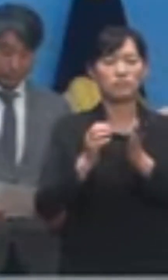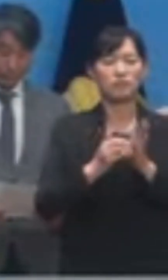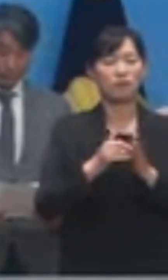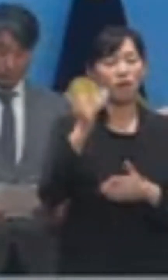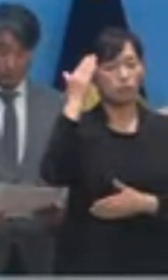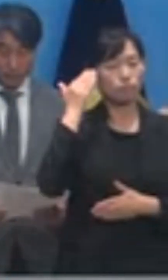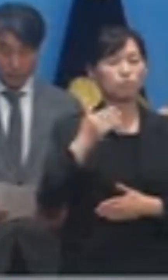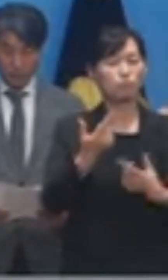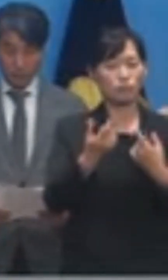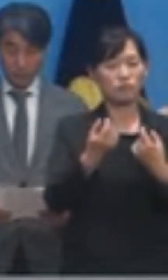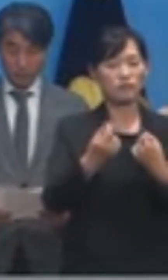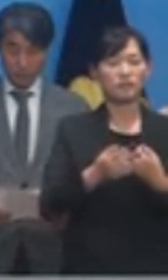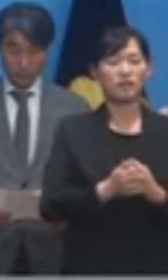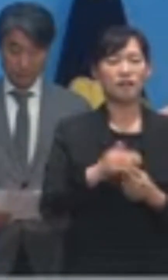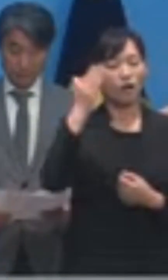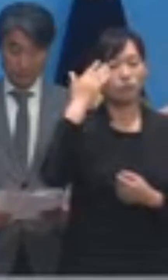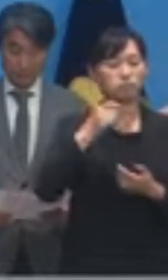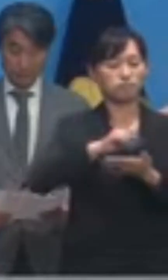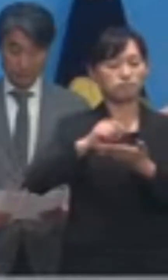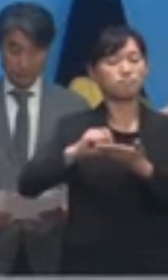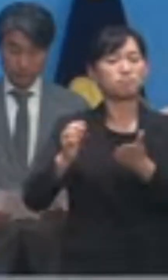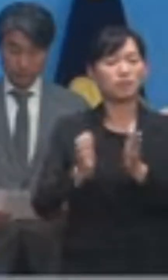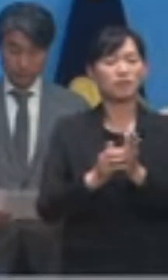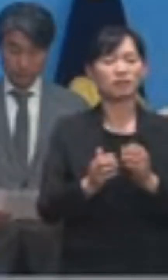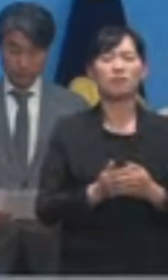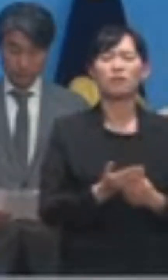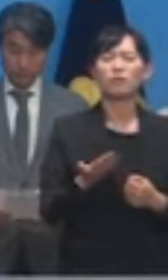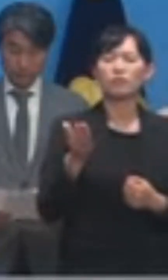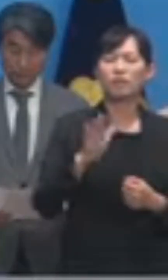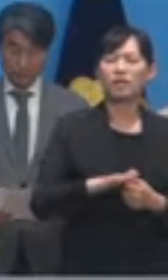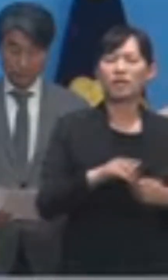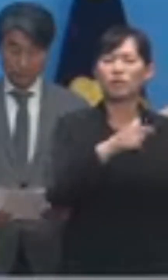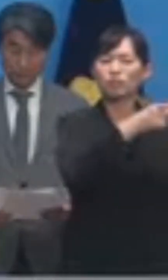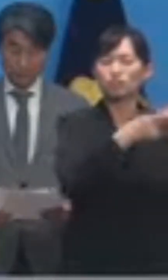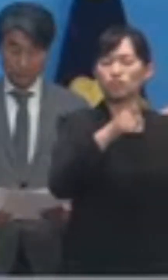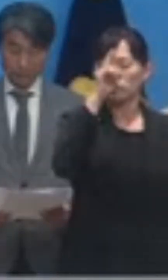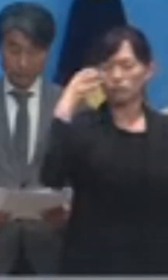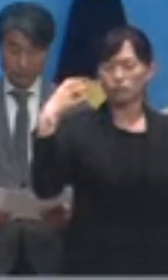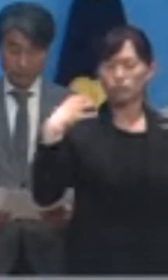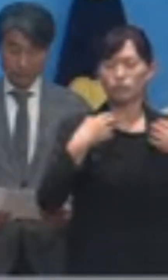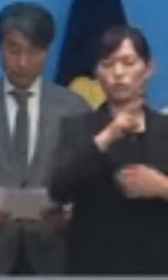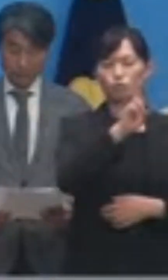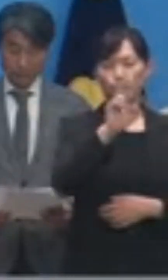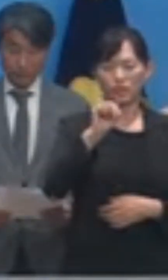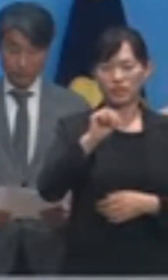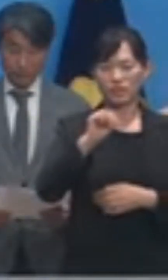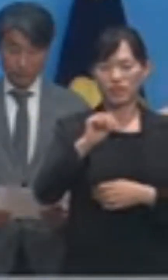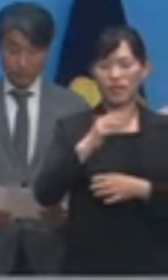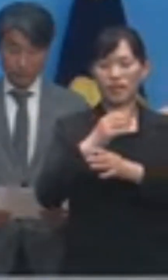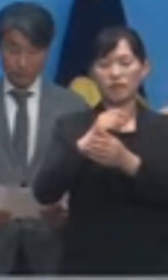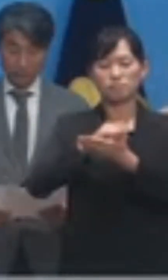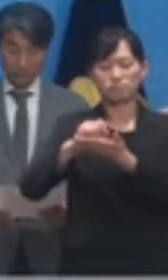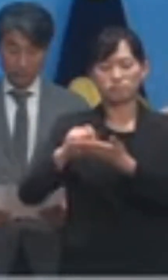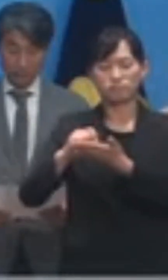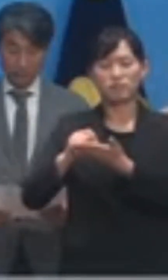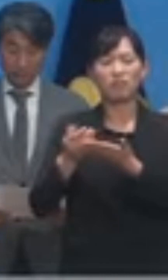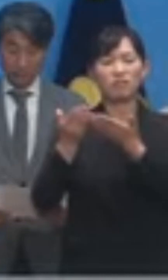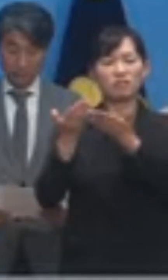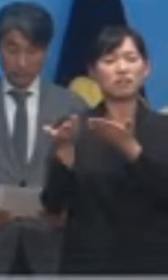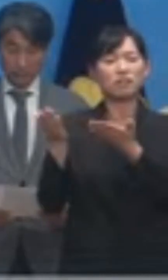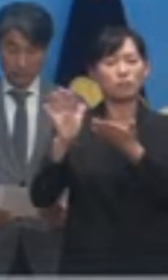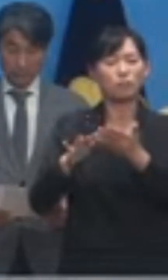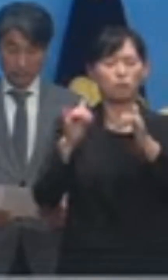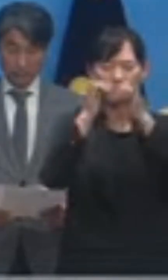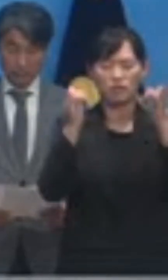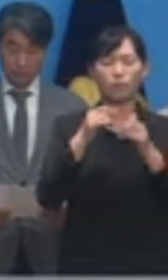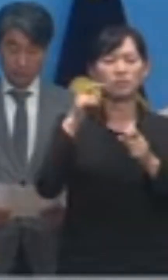예외가 아닙니다. 대한민국 정부도 사인을 한 것으로 알고 있습니다. 그러나 윤석열 정부는 유엔의 결의안에 사인을 하고도 실제로는 사회적